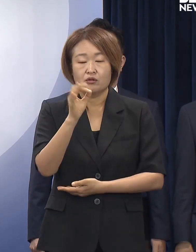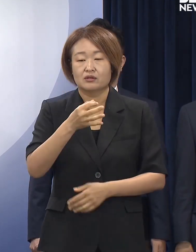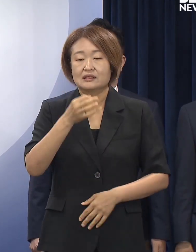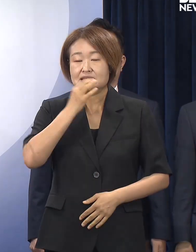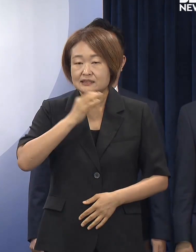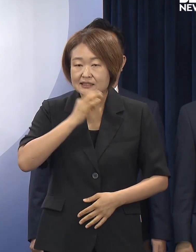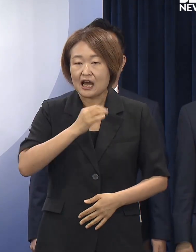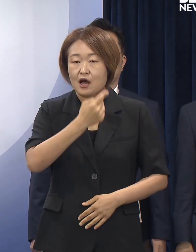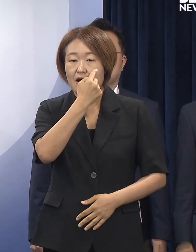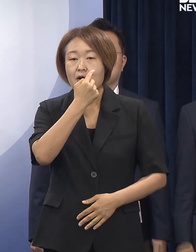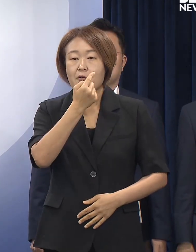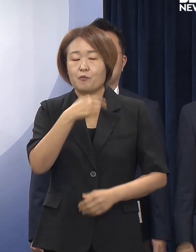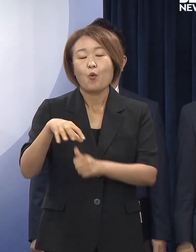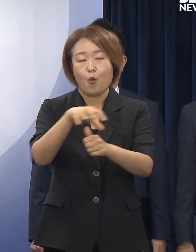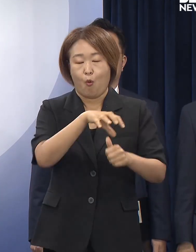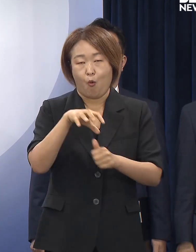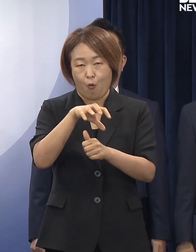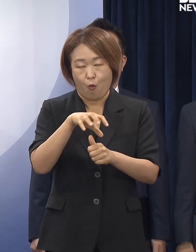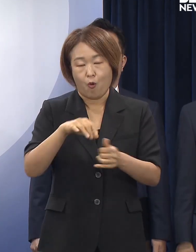취지의 발표를 했습니다.